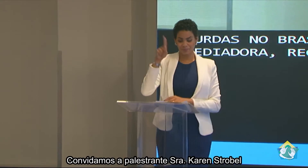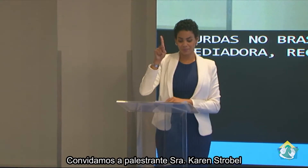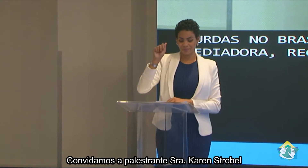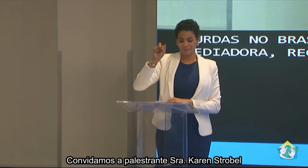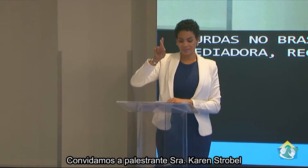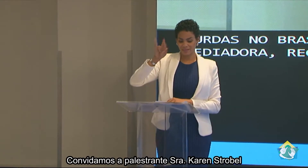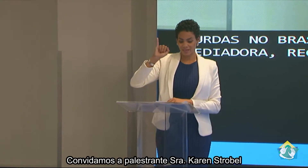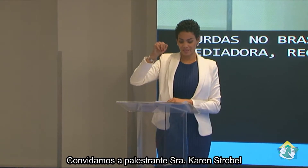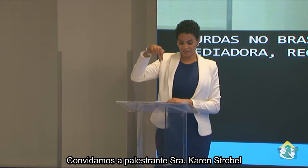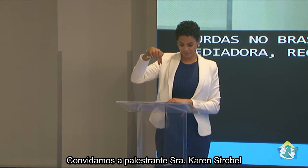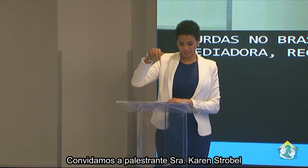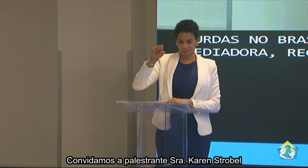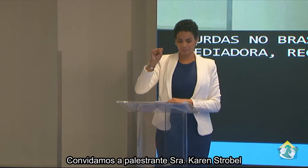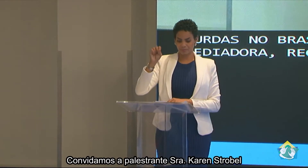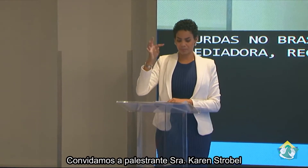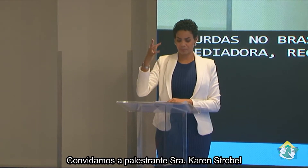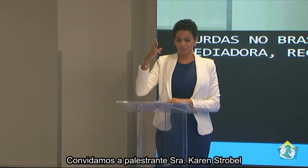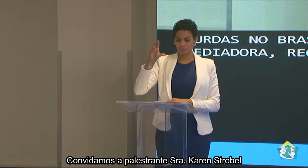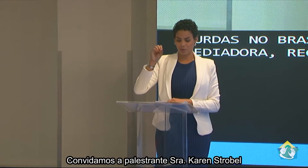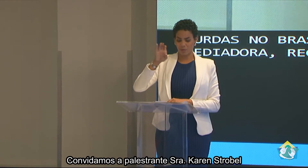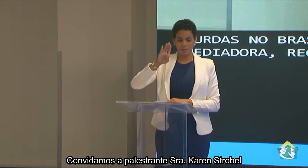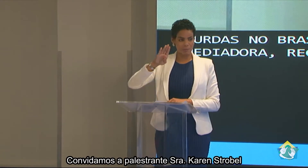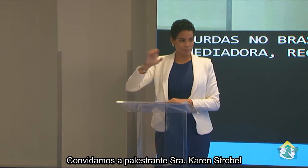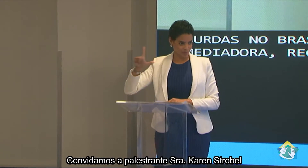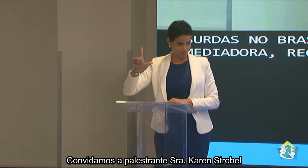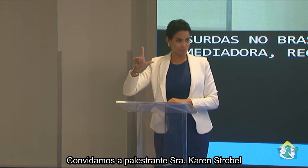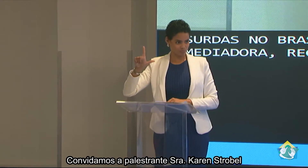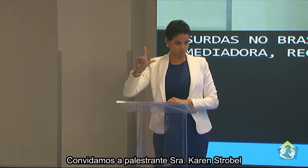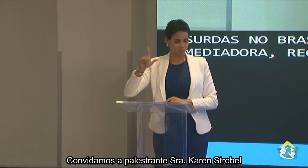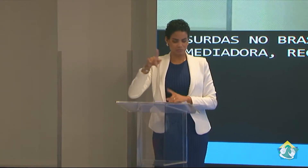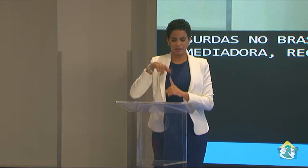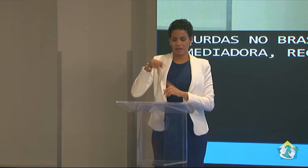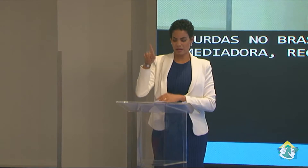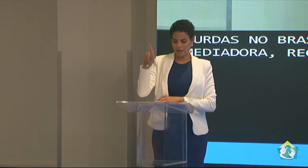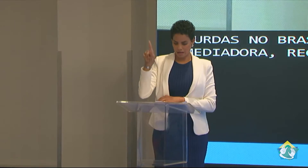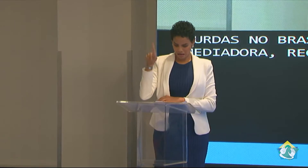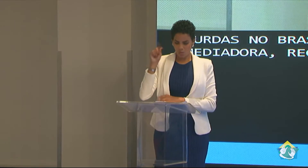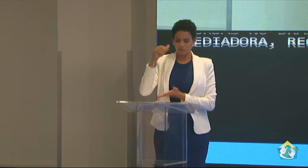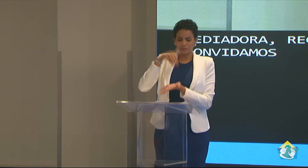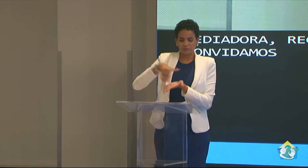Convidamos a palestrante, senhora Karen Strobel,